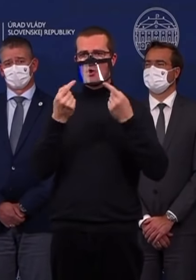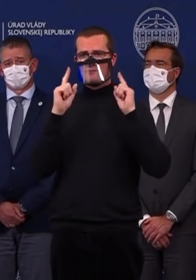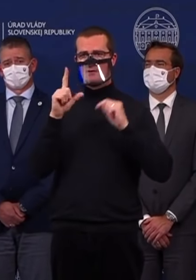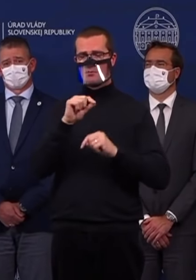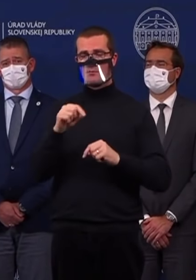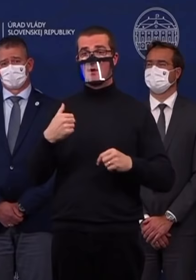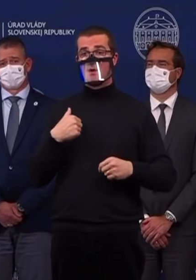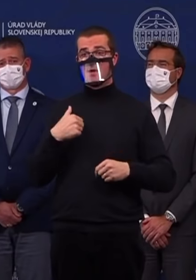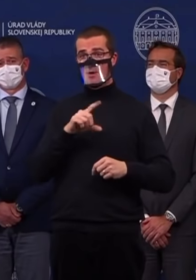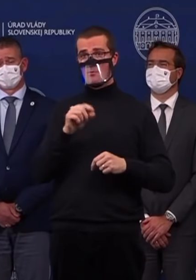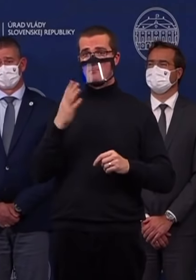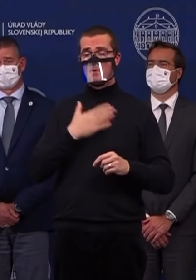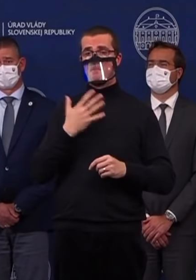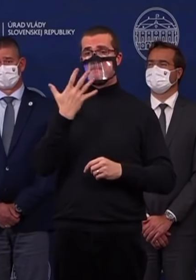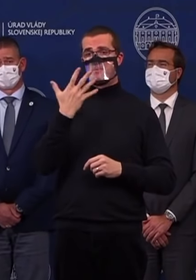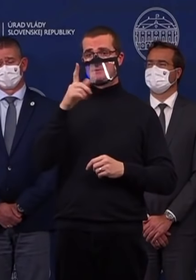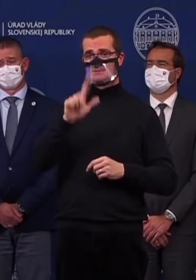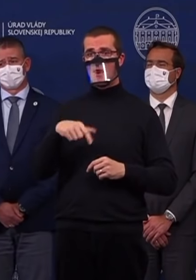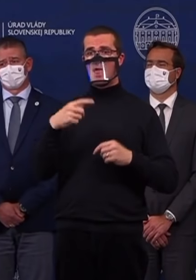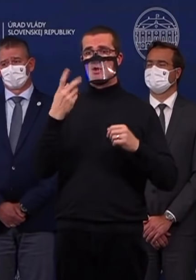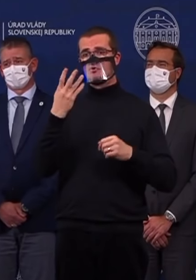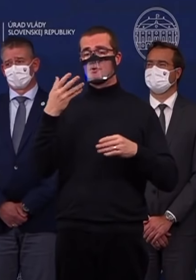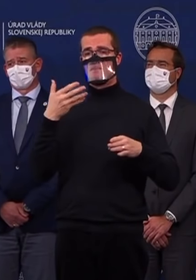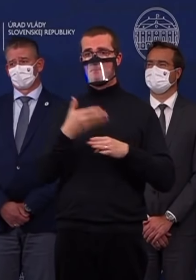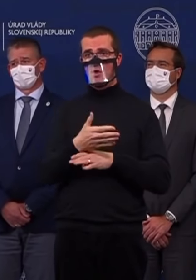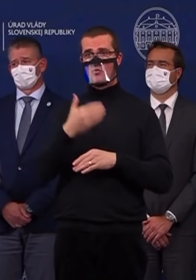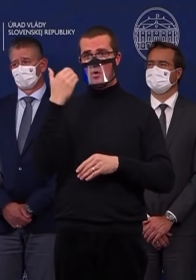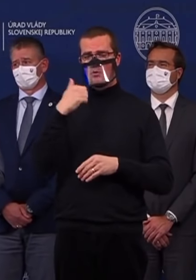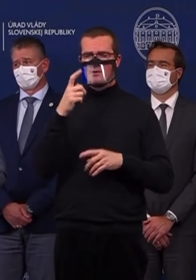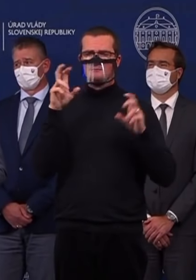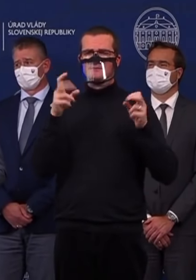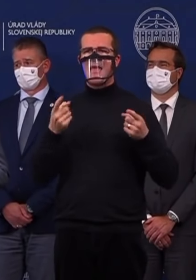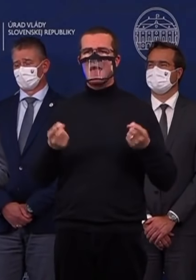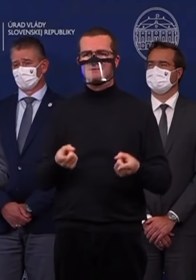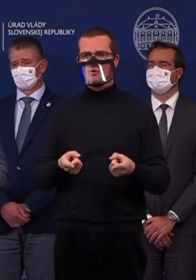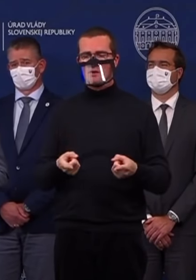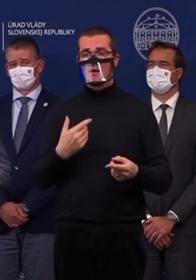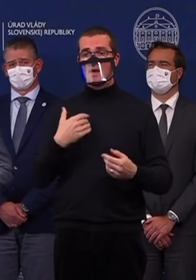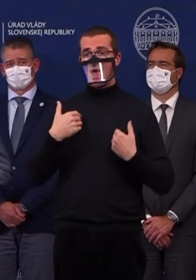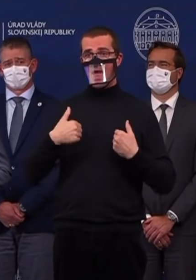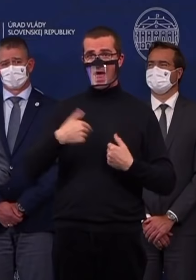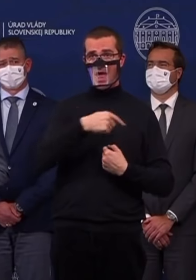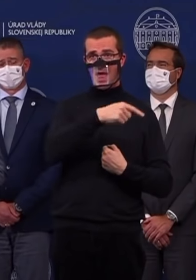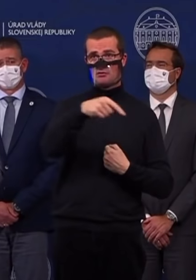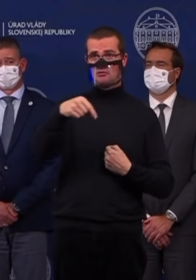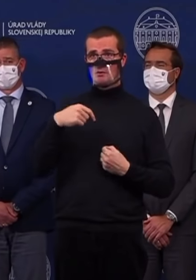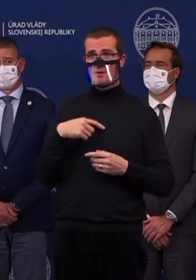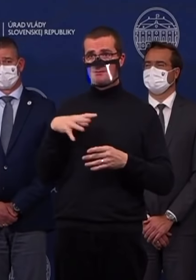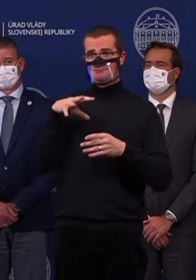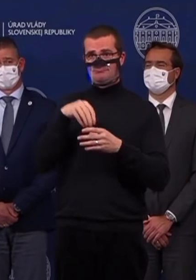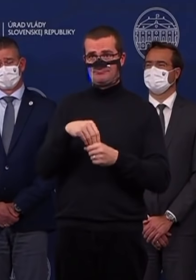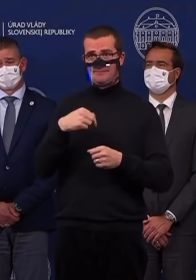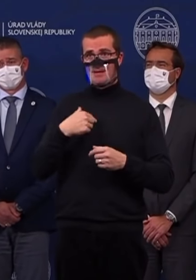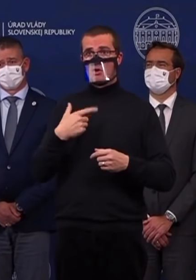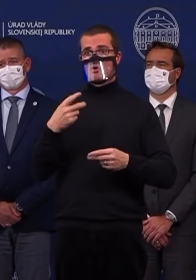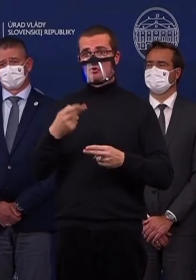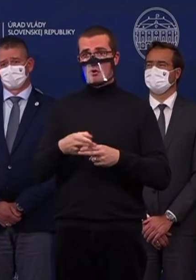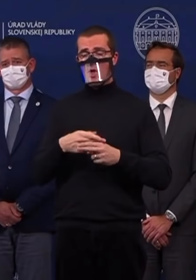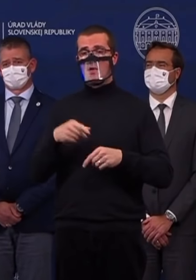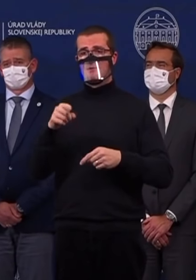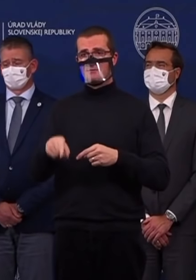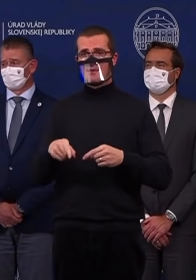5,4 milióna akcionárov. Každý jeden máme malý linku čas. Každý jeden sme súčasťou štátu a toto je